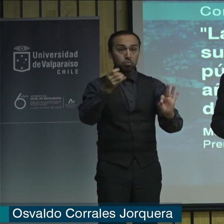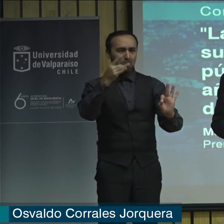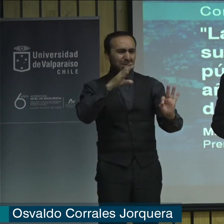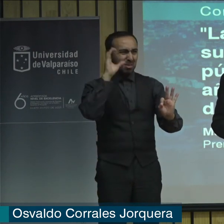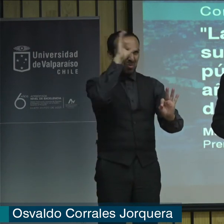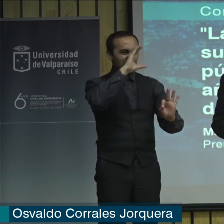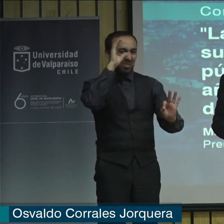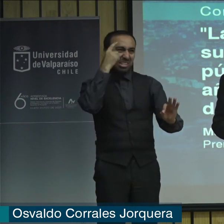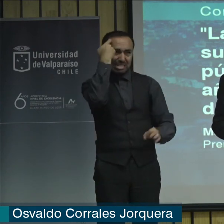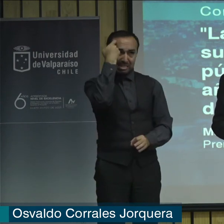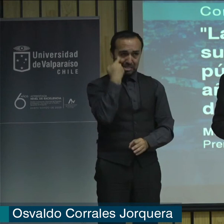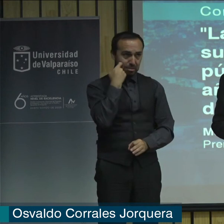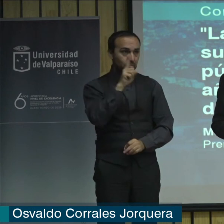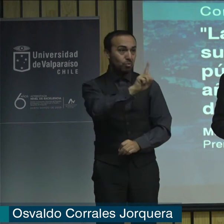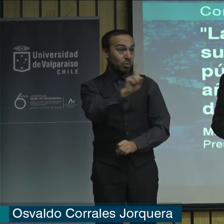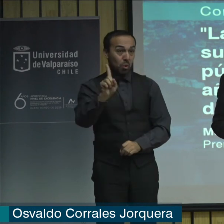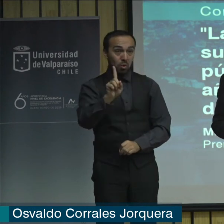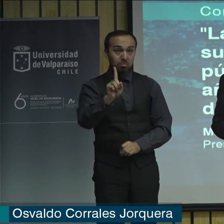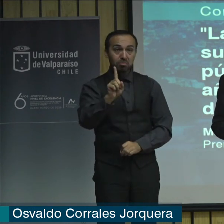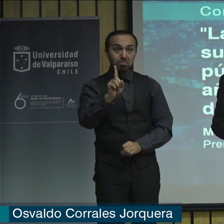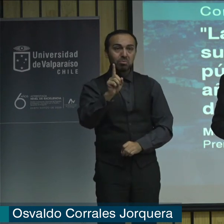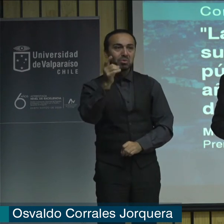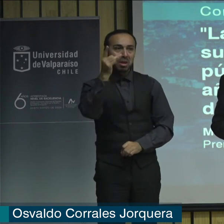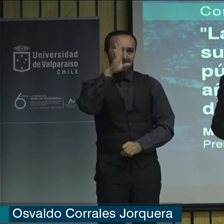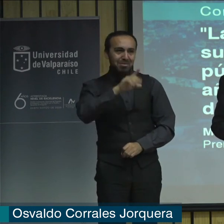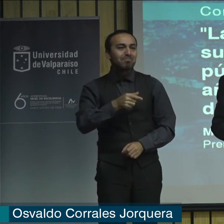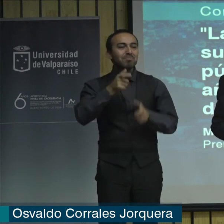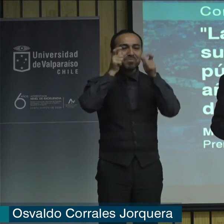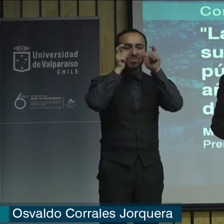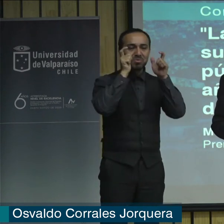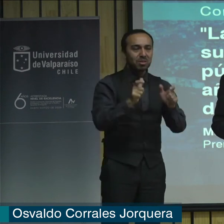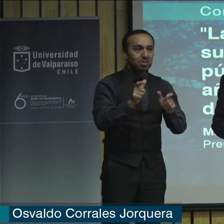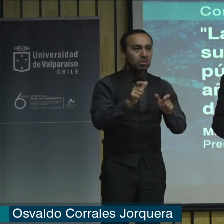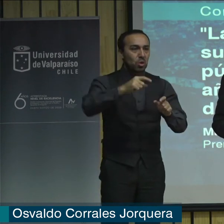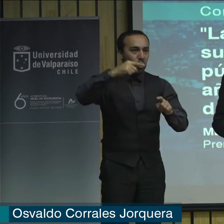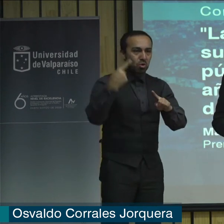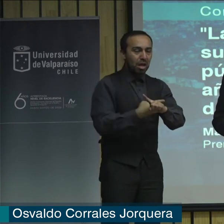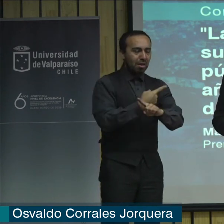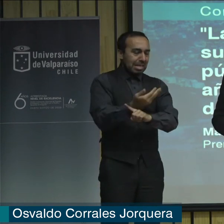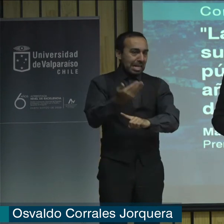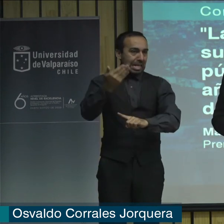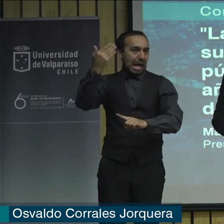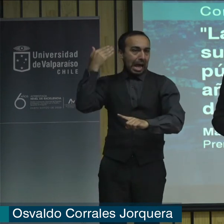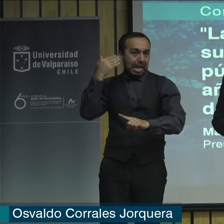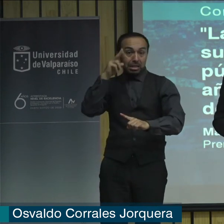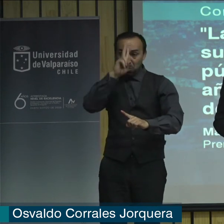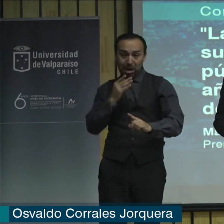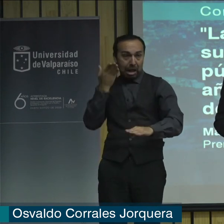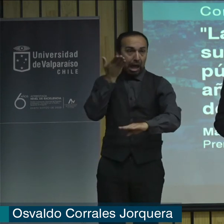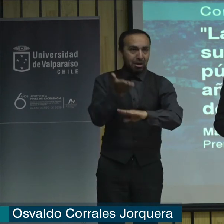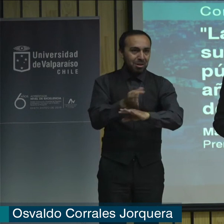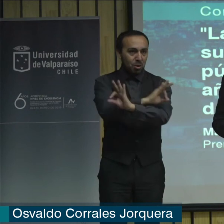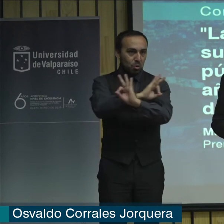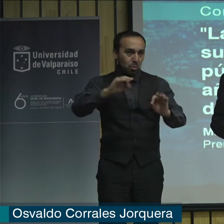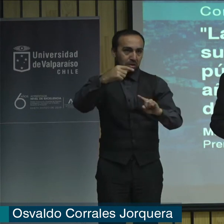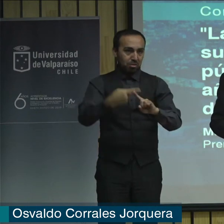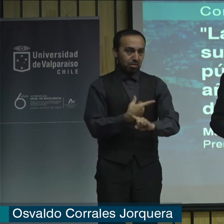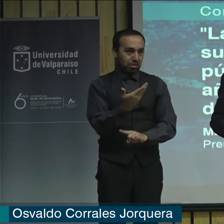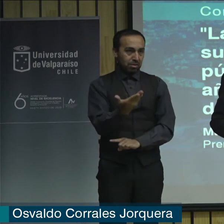revancha sino que para garantizar que nunca más volvamos a vivir episodios de esa naturaleza